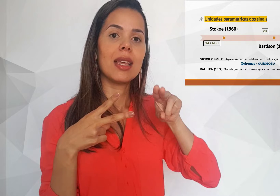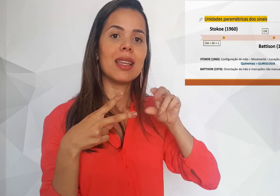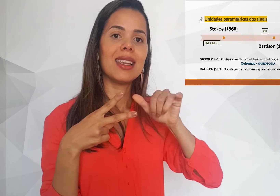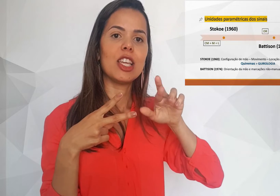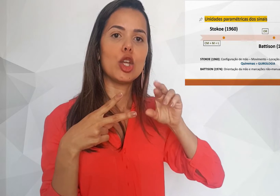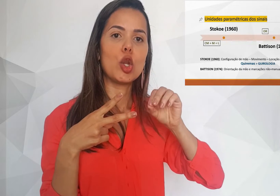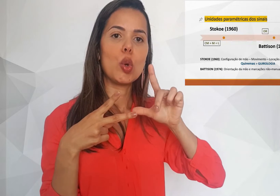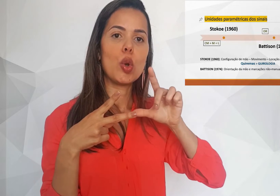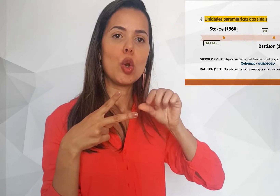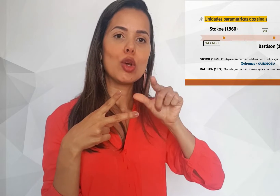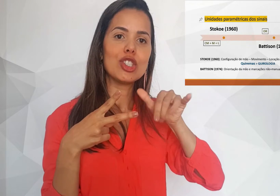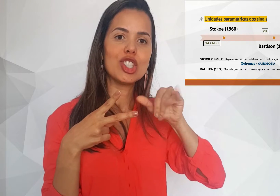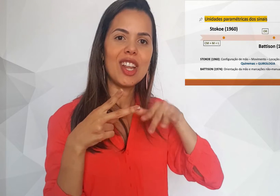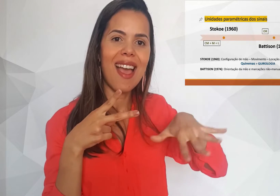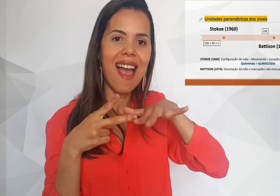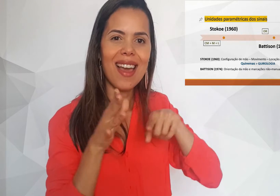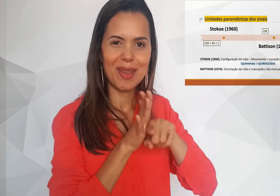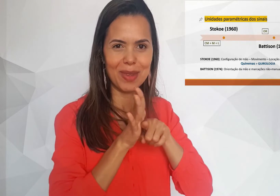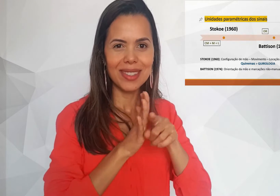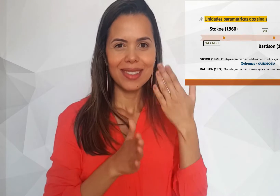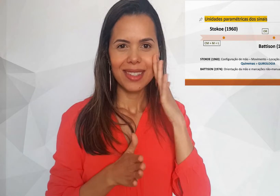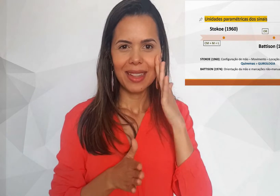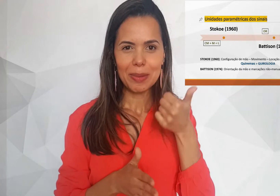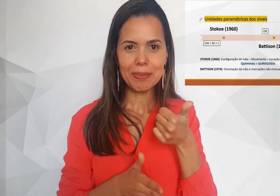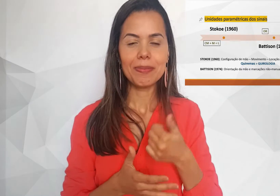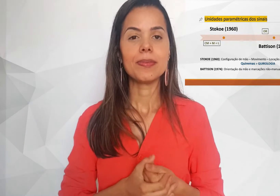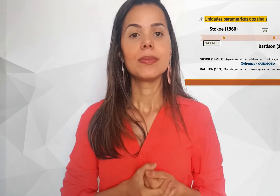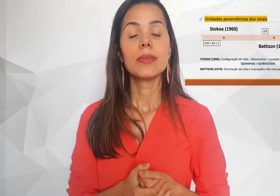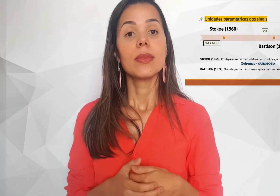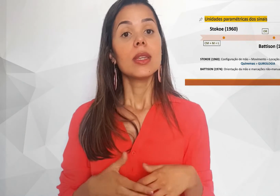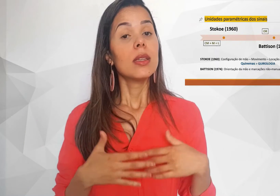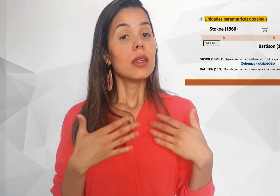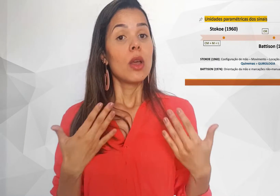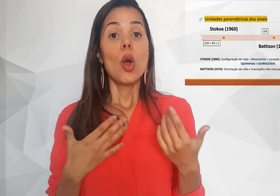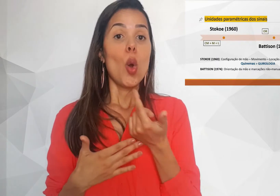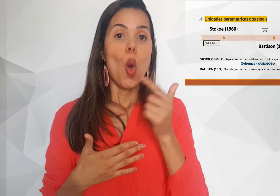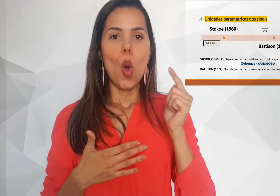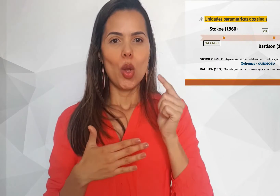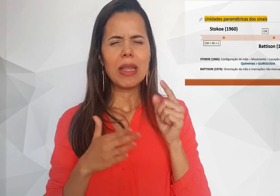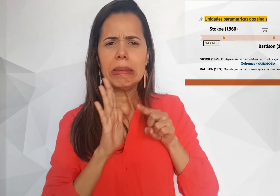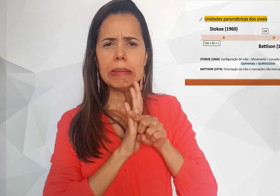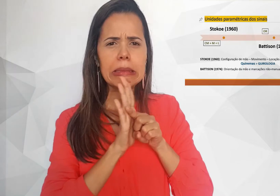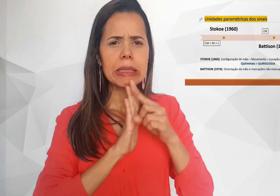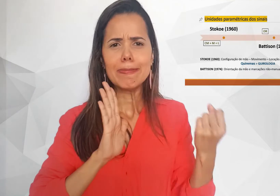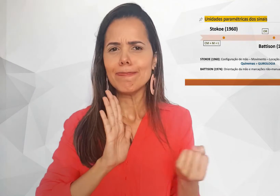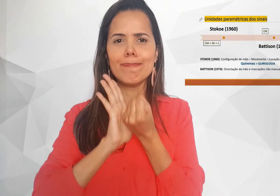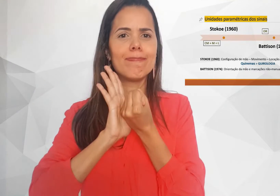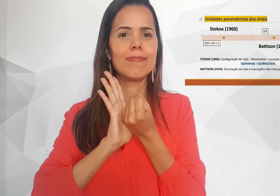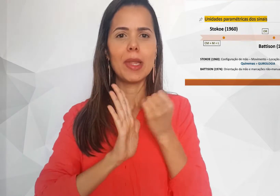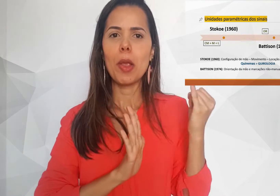tá? Ele inaugura esse campo a partir do uso desses termos específicos. Outro marco importante